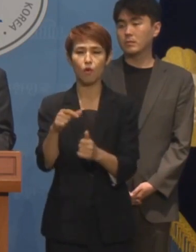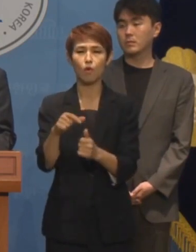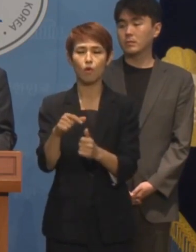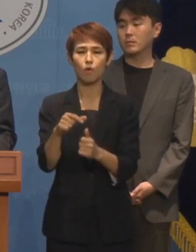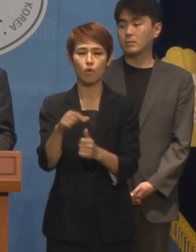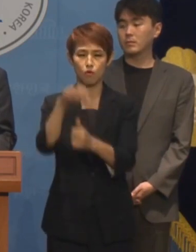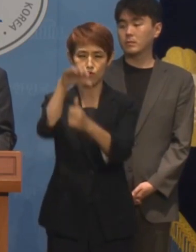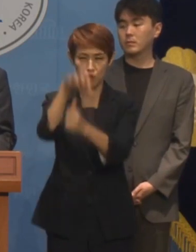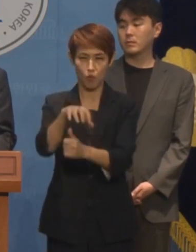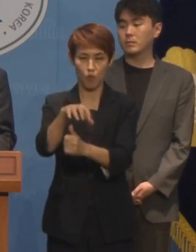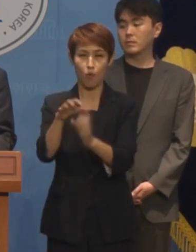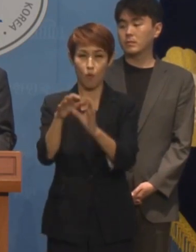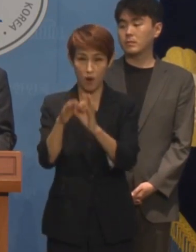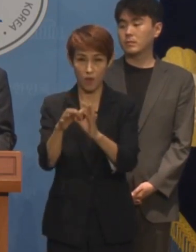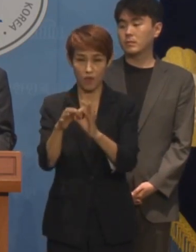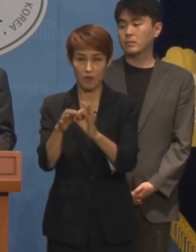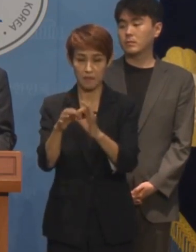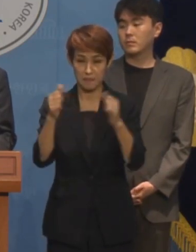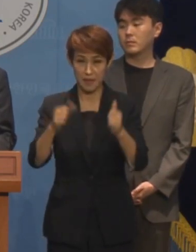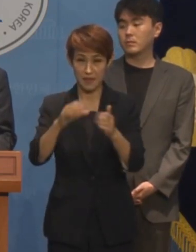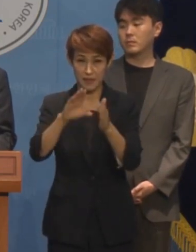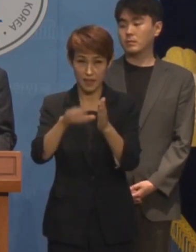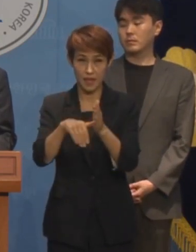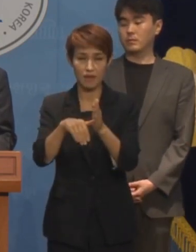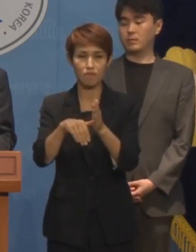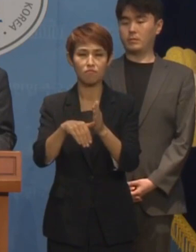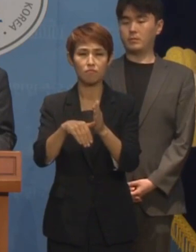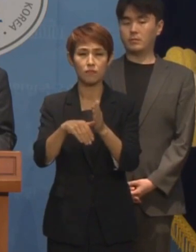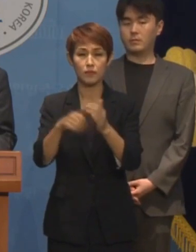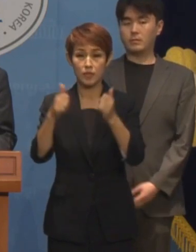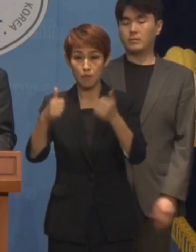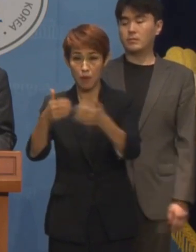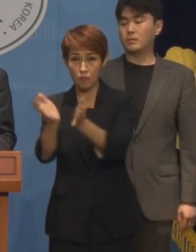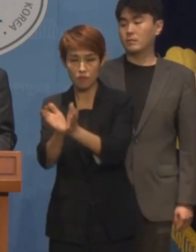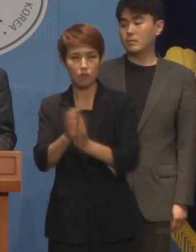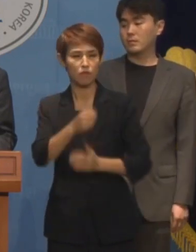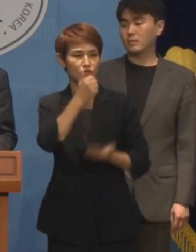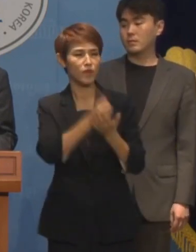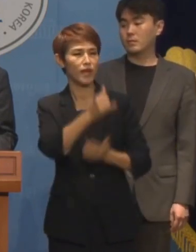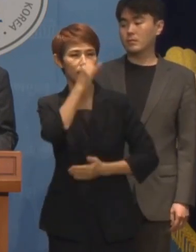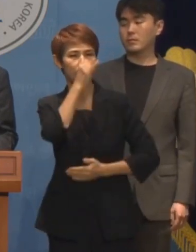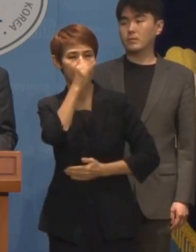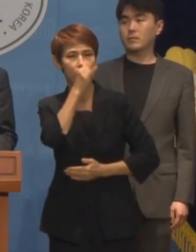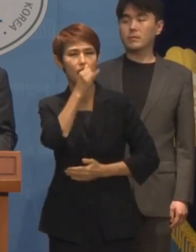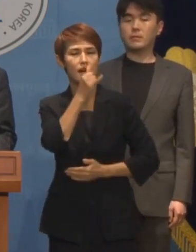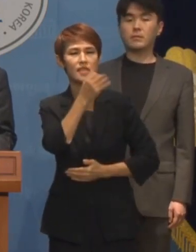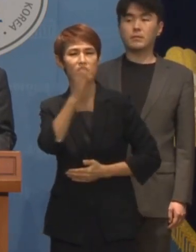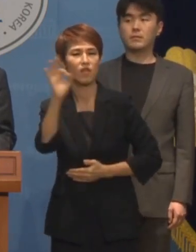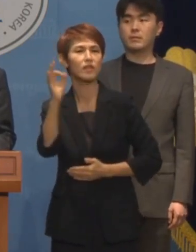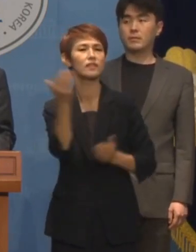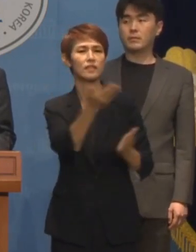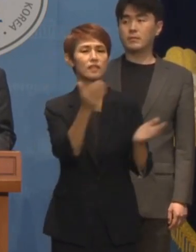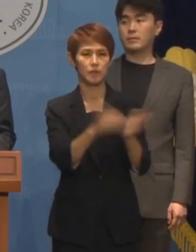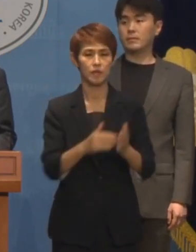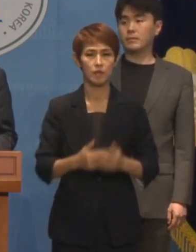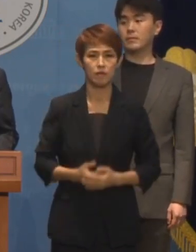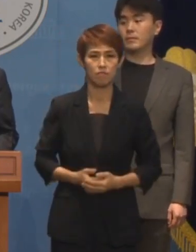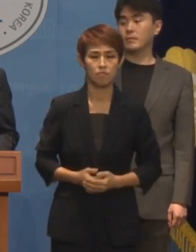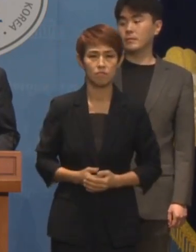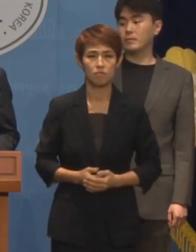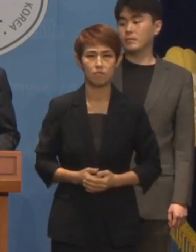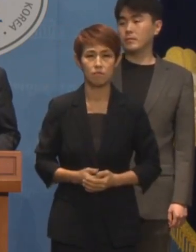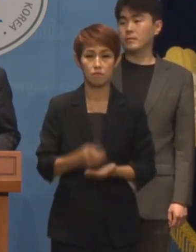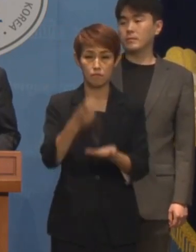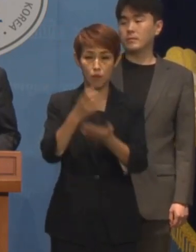영장실질심사에서 재판부가 유죄가 소명되었다고 인정한 바 있습니다. 사법부의 신뢰를